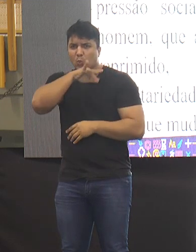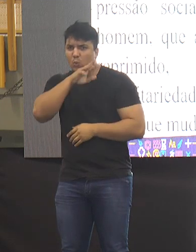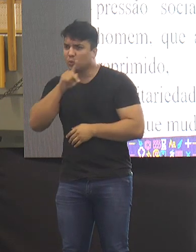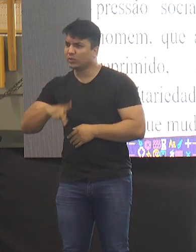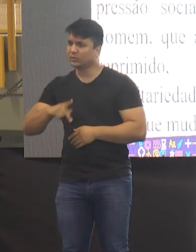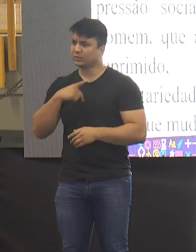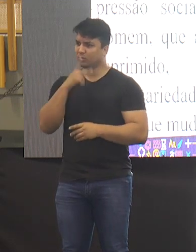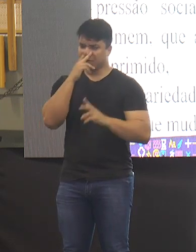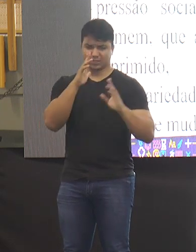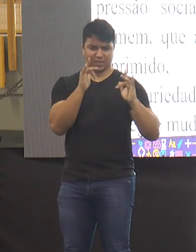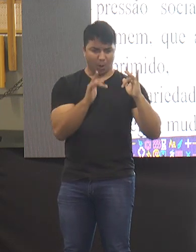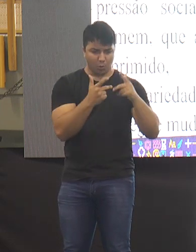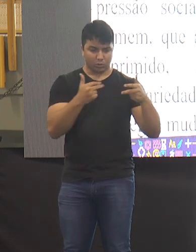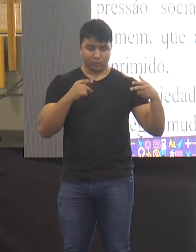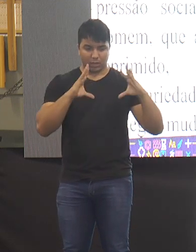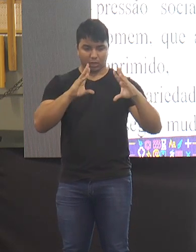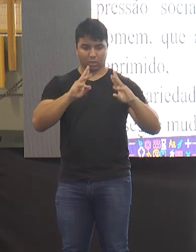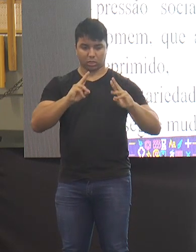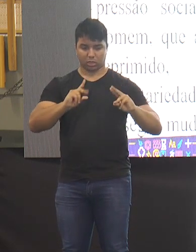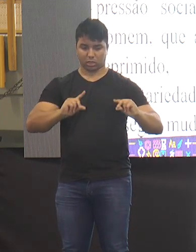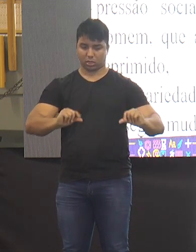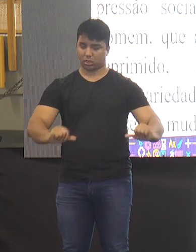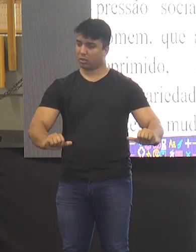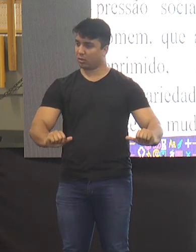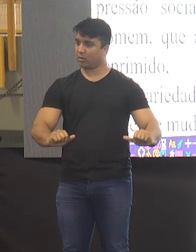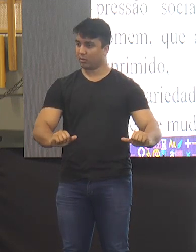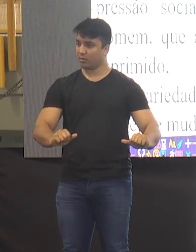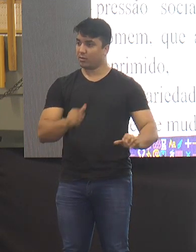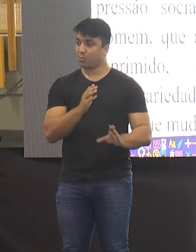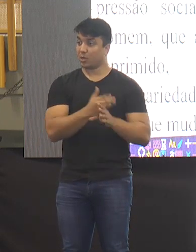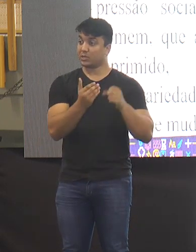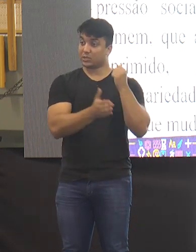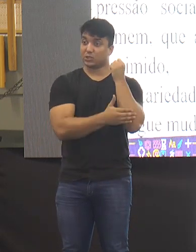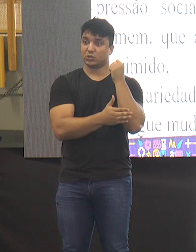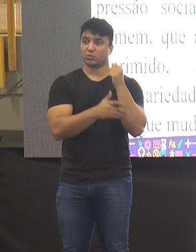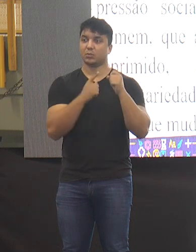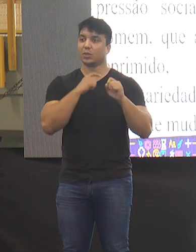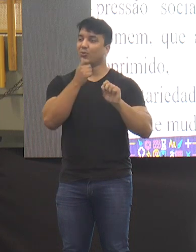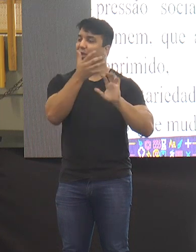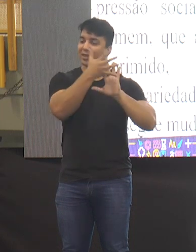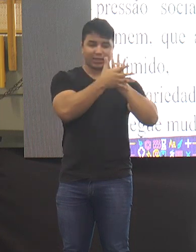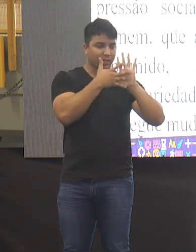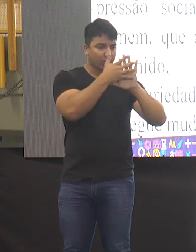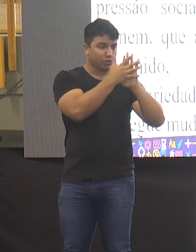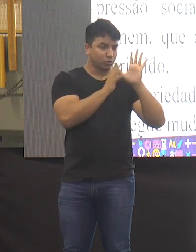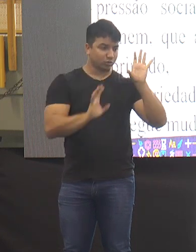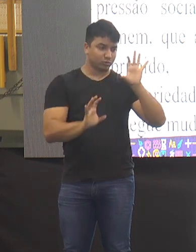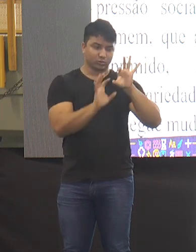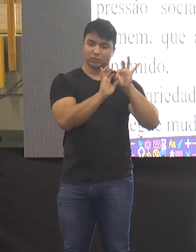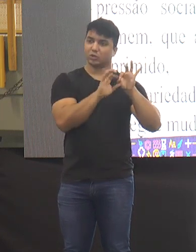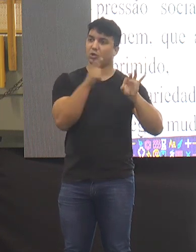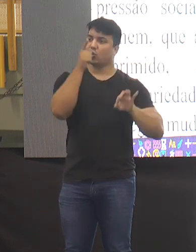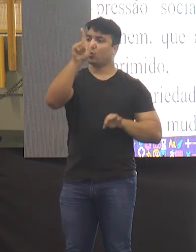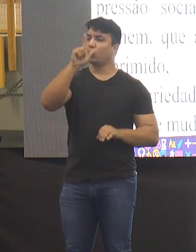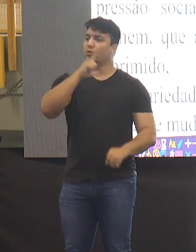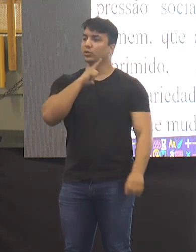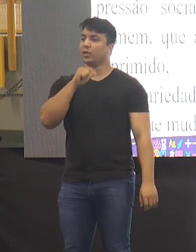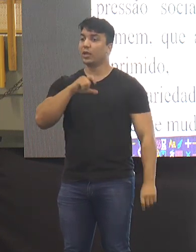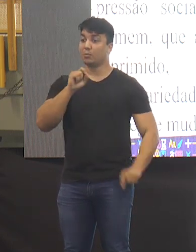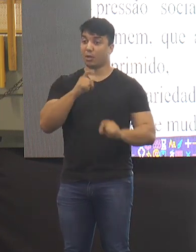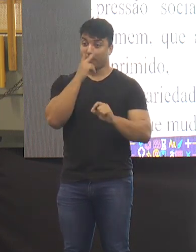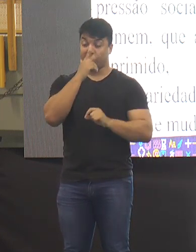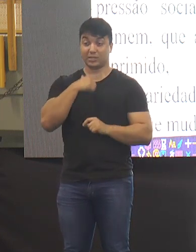as relações. Não é à toa que ele faz uma intertextualidade muito forte numa cena, num